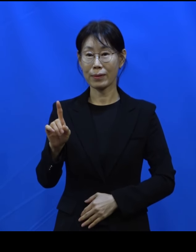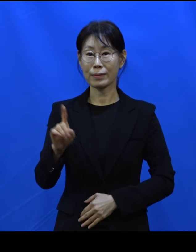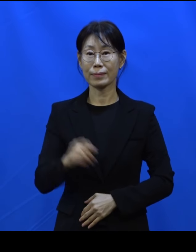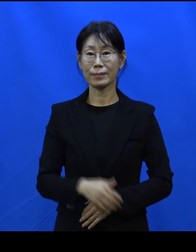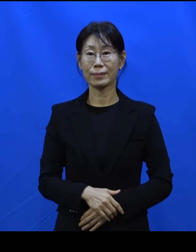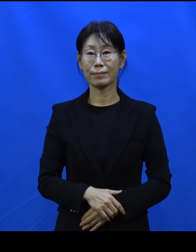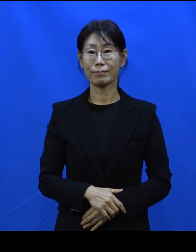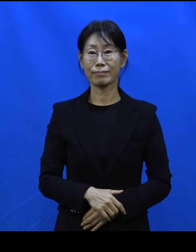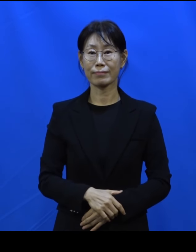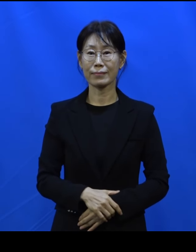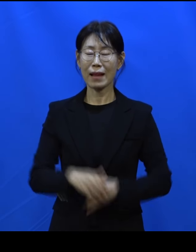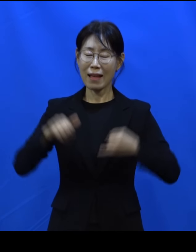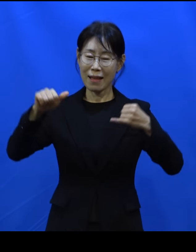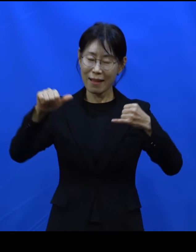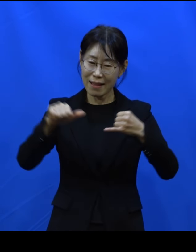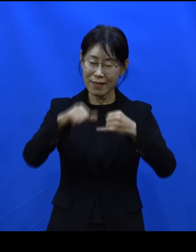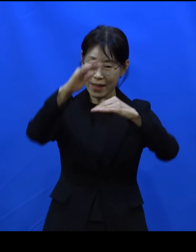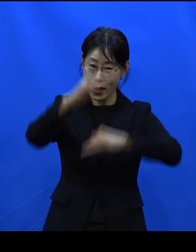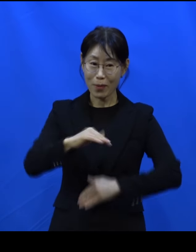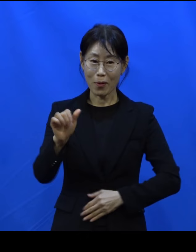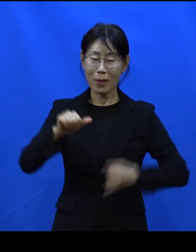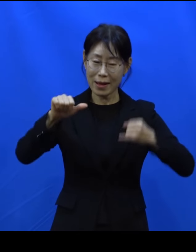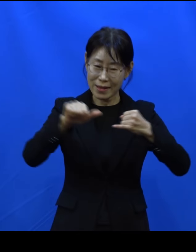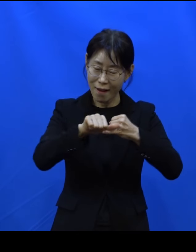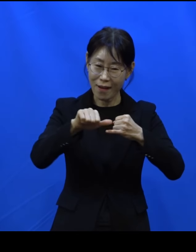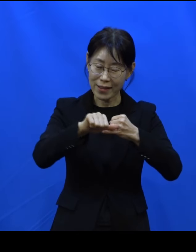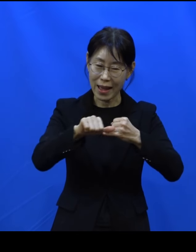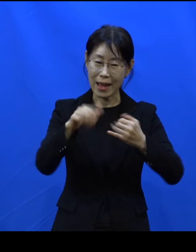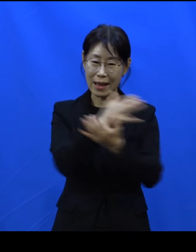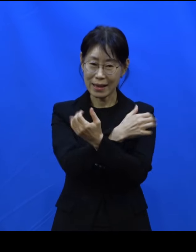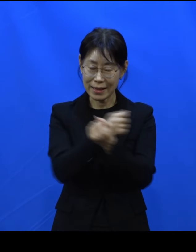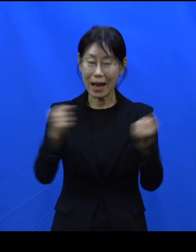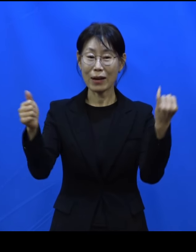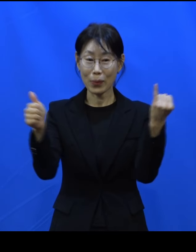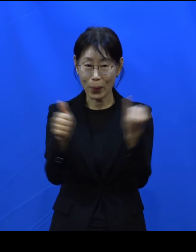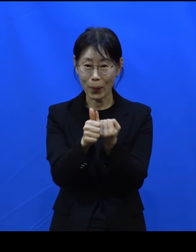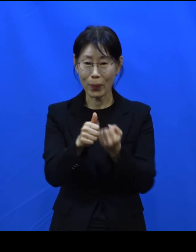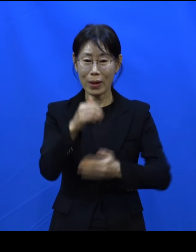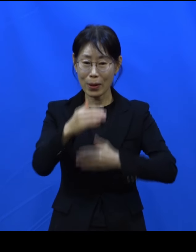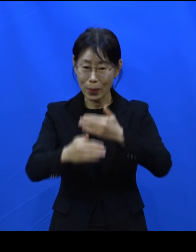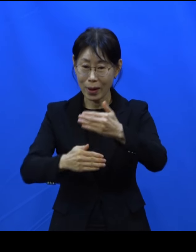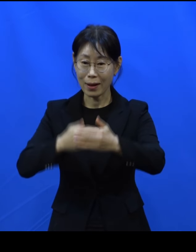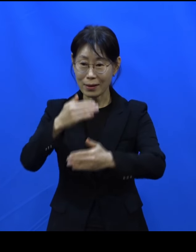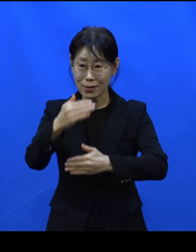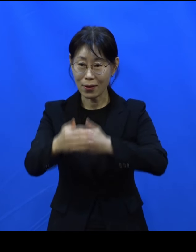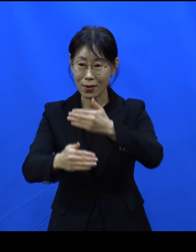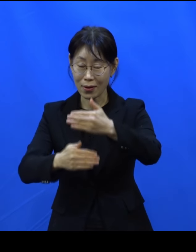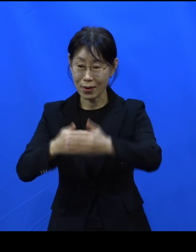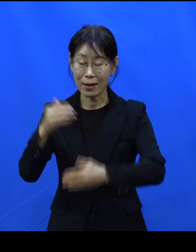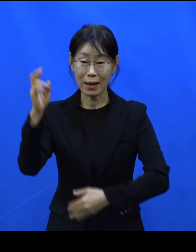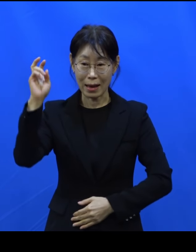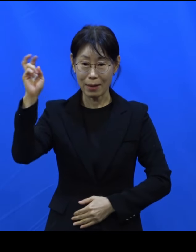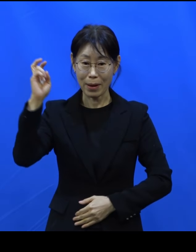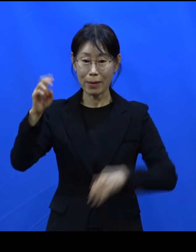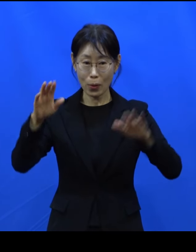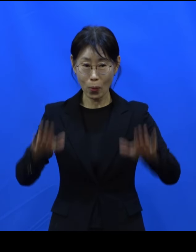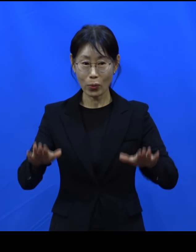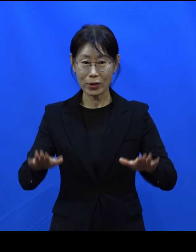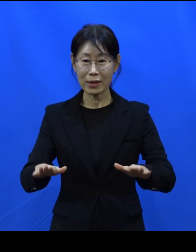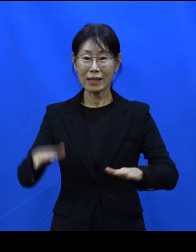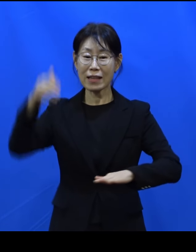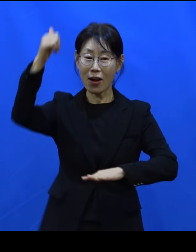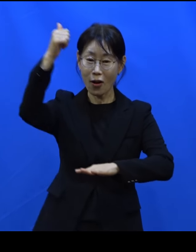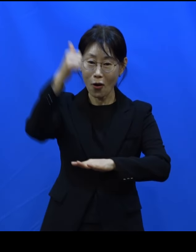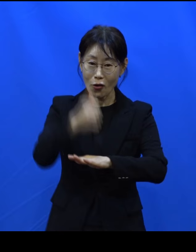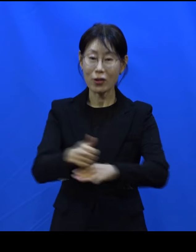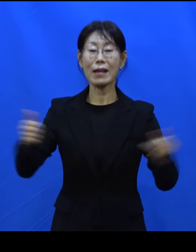어떻게 보면 좀 연애하고 또 약혼하고 이제 그런 과정으로 좀 볼 수가 있어요. 오늘 결혼하는